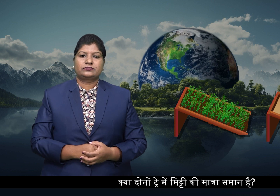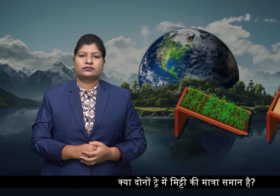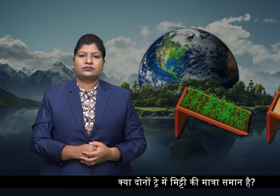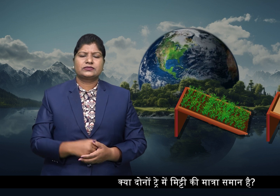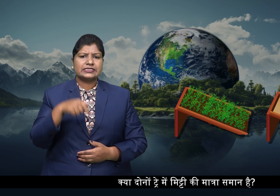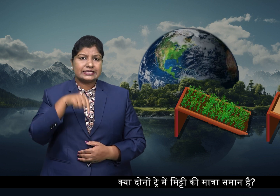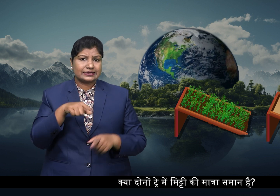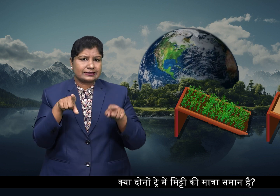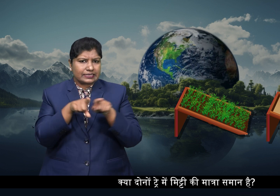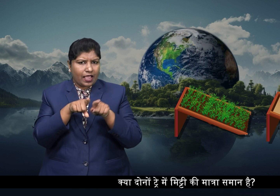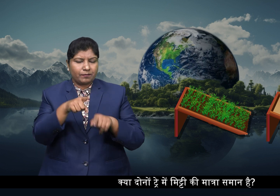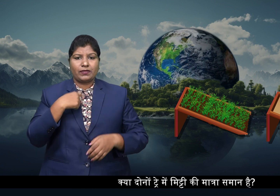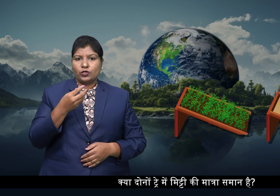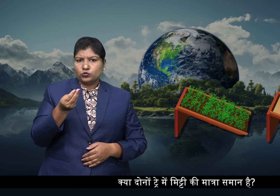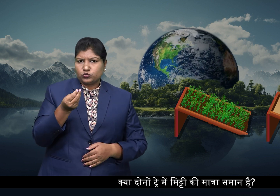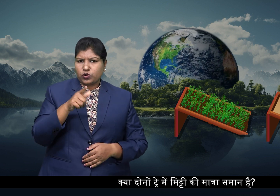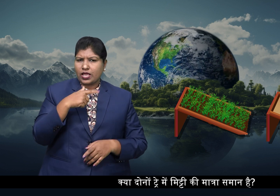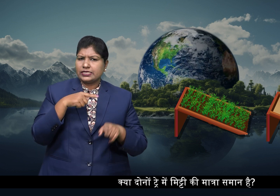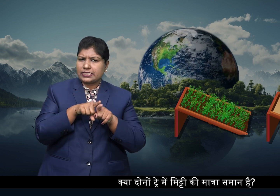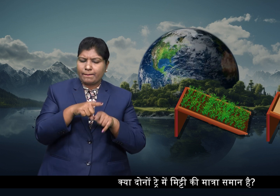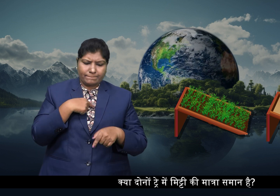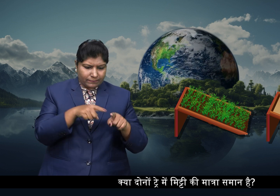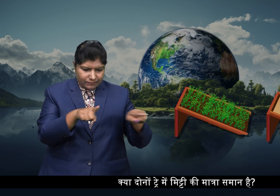क्या दोनों ट्रे में मिट्टी की मात्रा समान है?